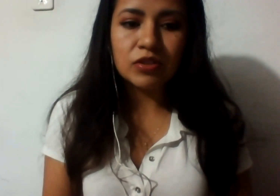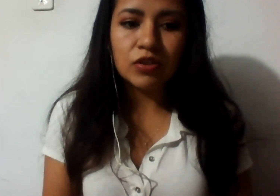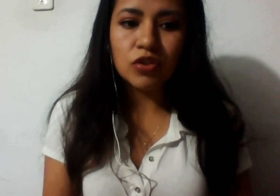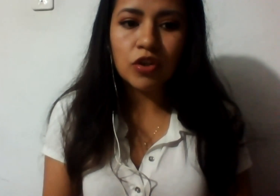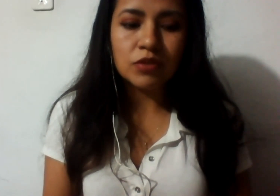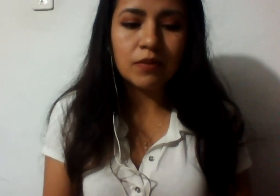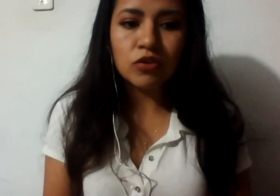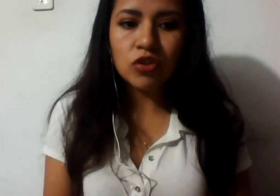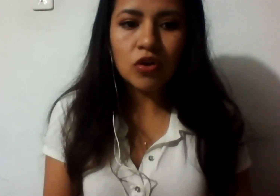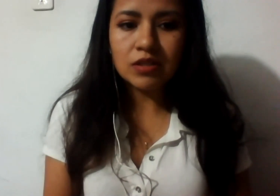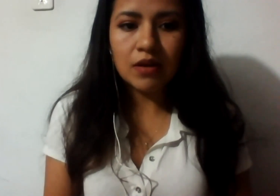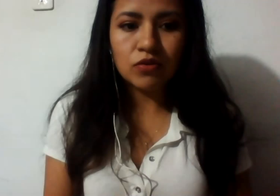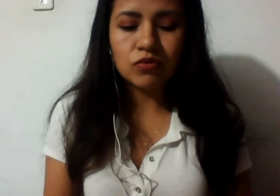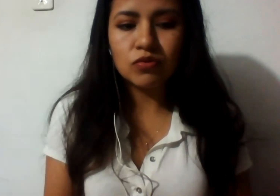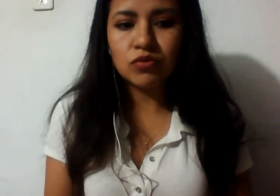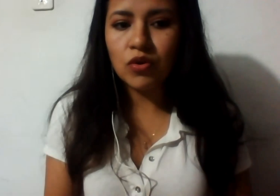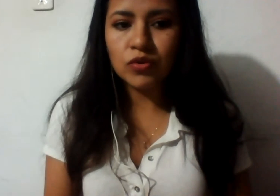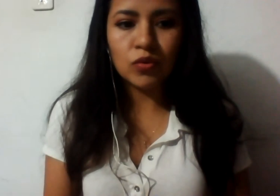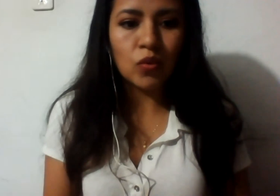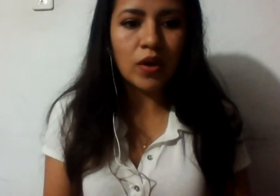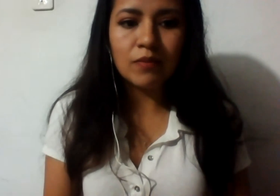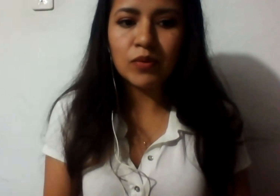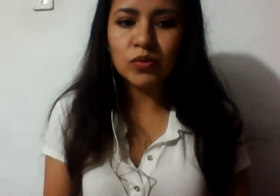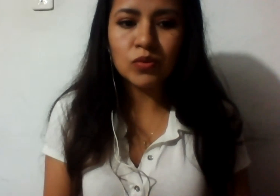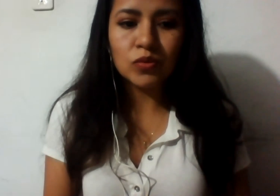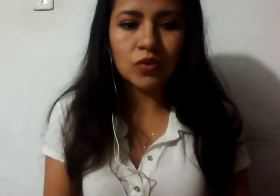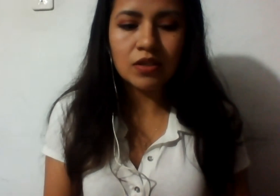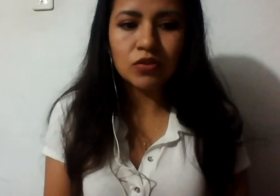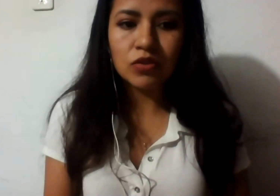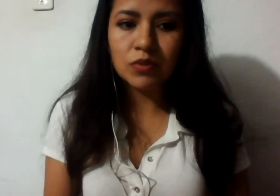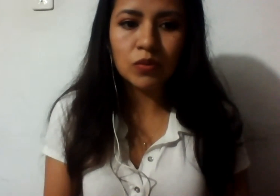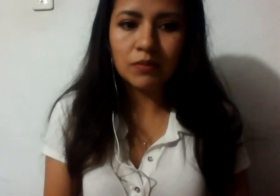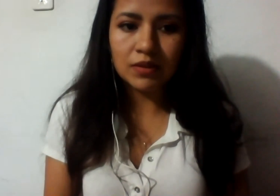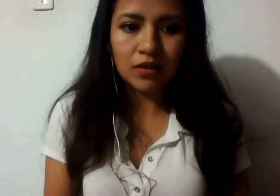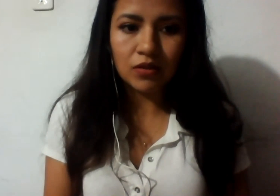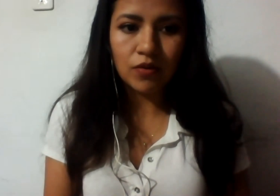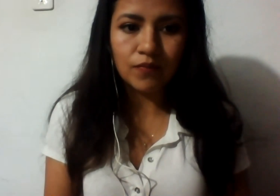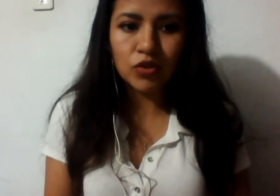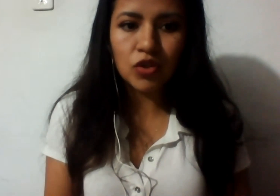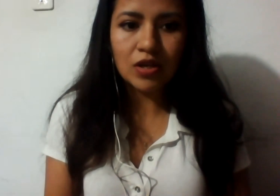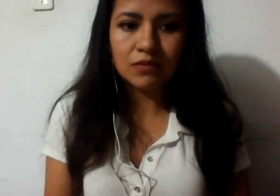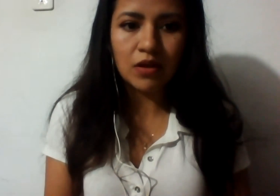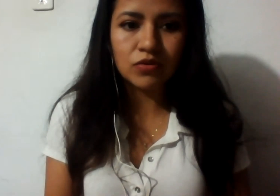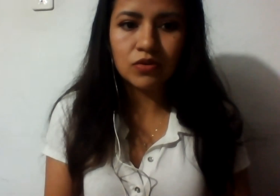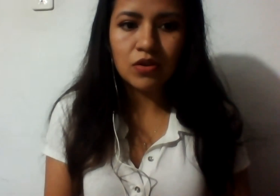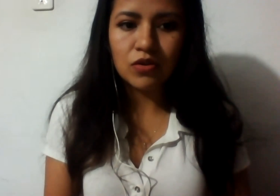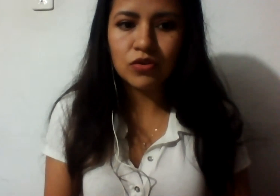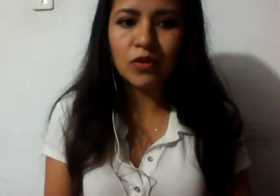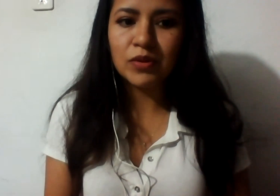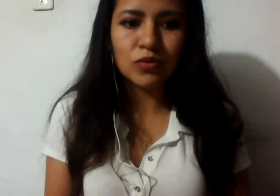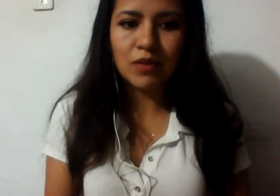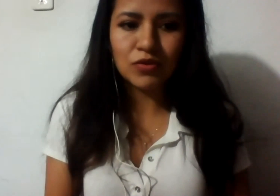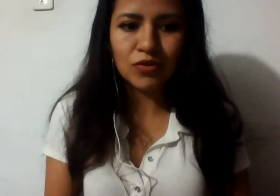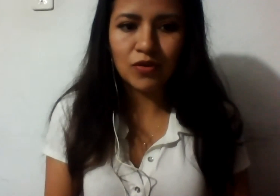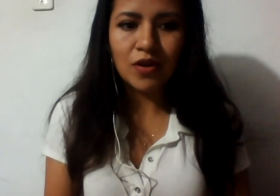La persona sorda observa no solo las manos, todo tu cuerpo, tus gestos, absolutamente todo. No solo las manos, no solo